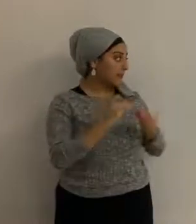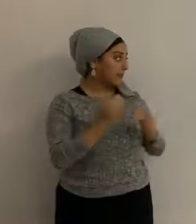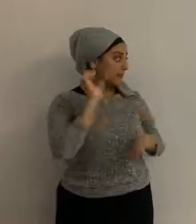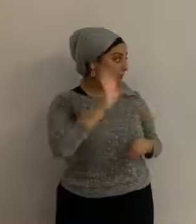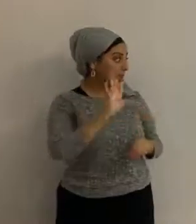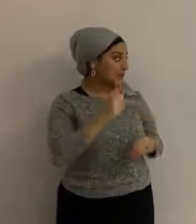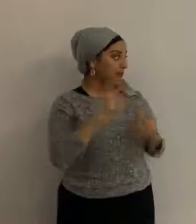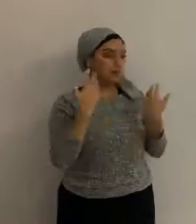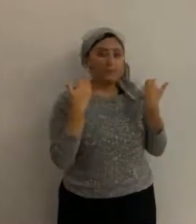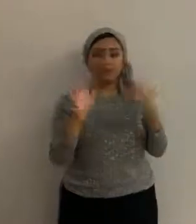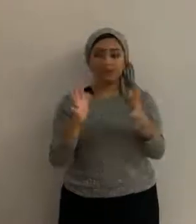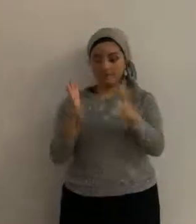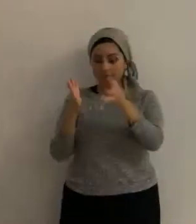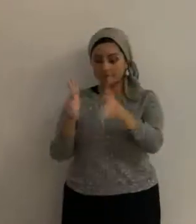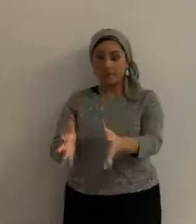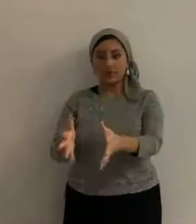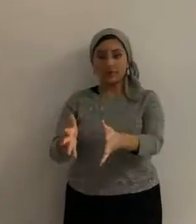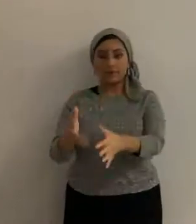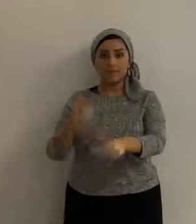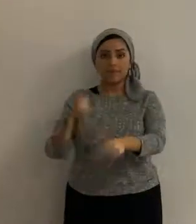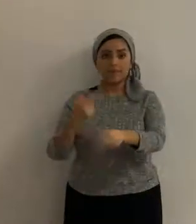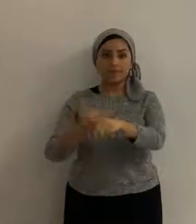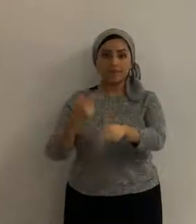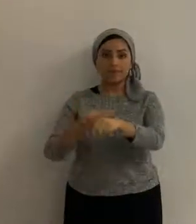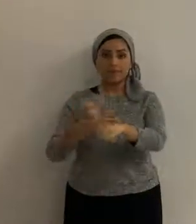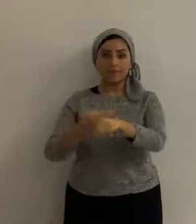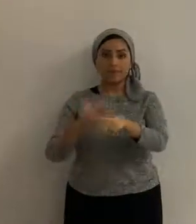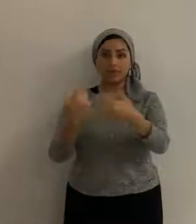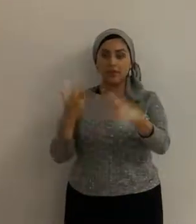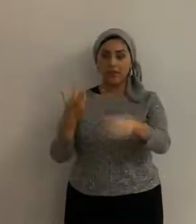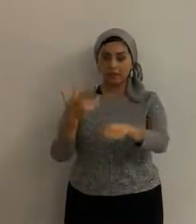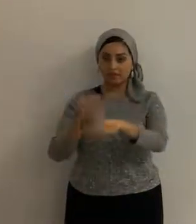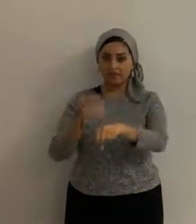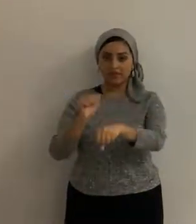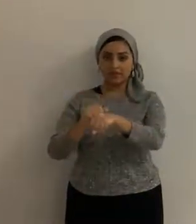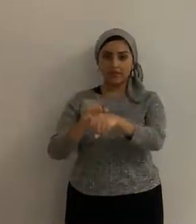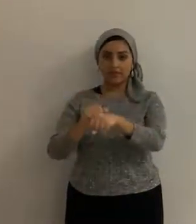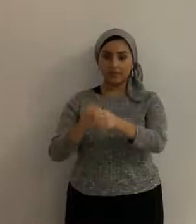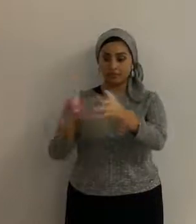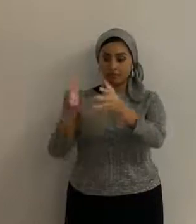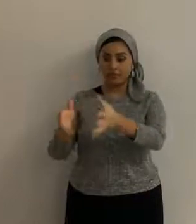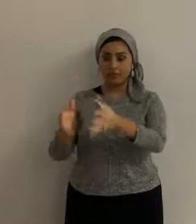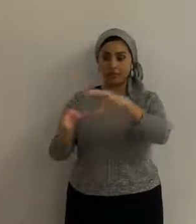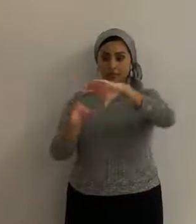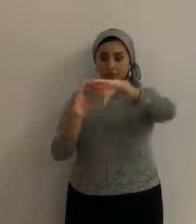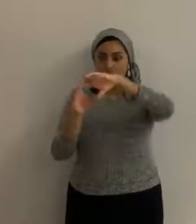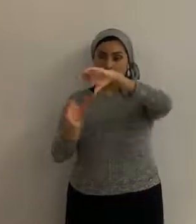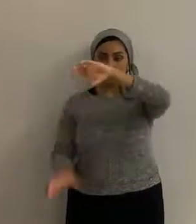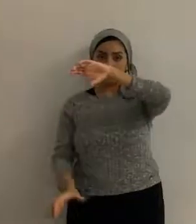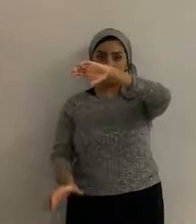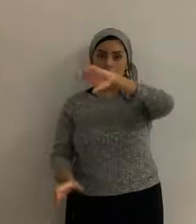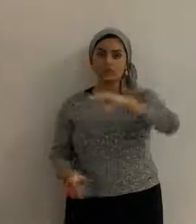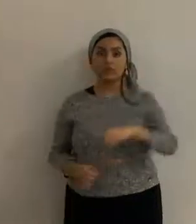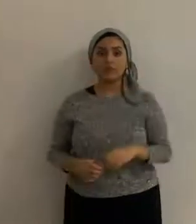terminado el pilote con su armado y con el concreto ya u hormigón colado.